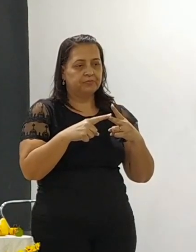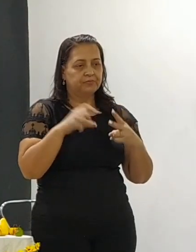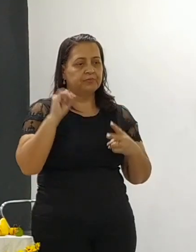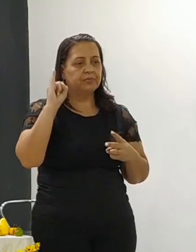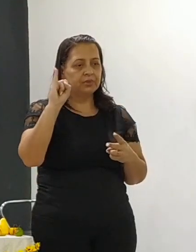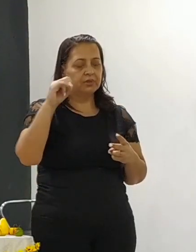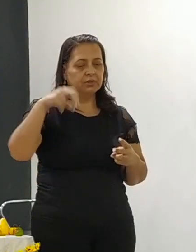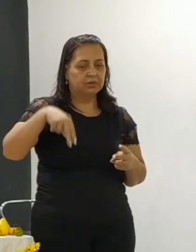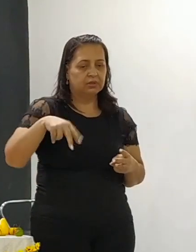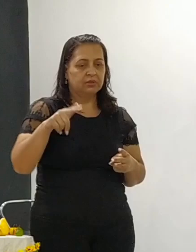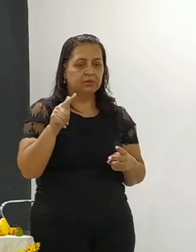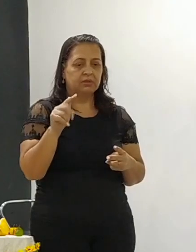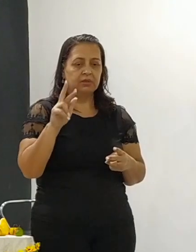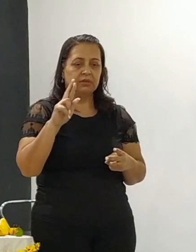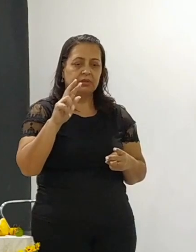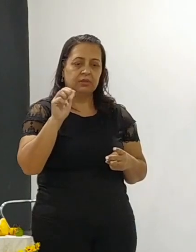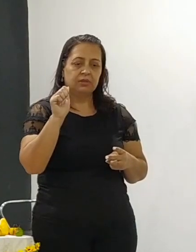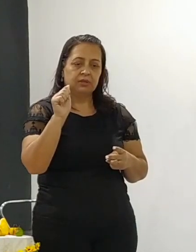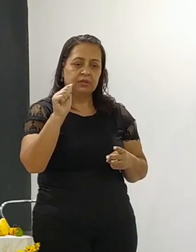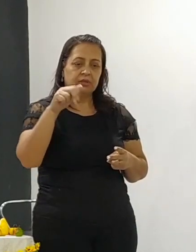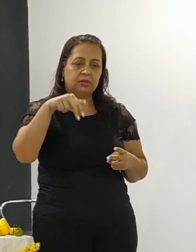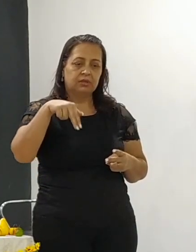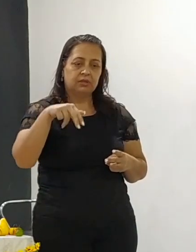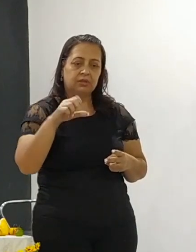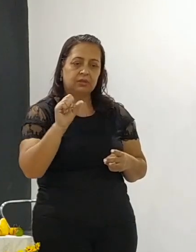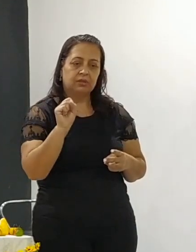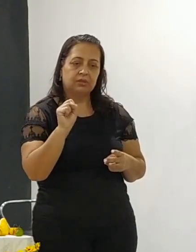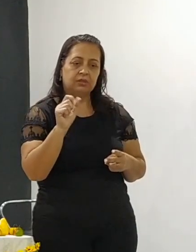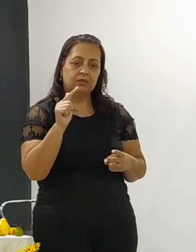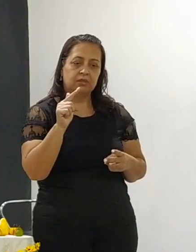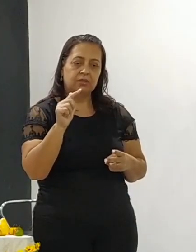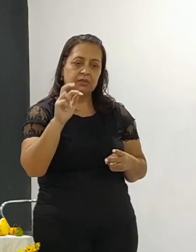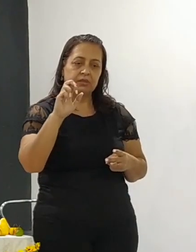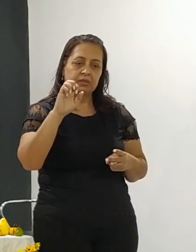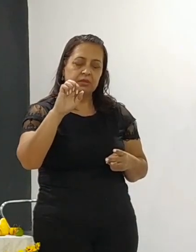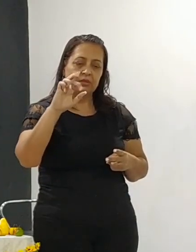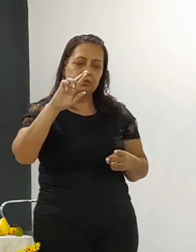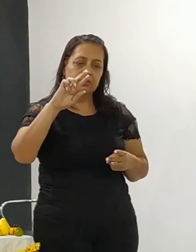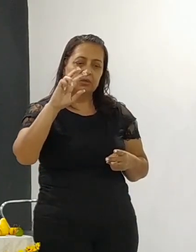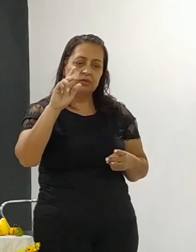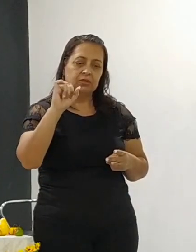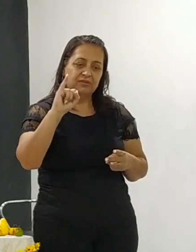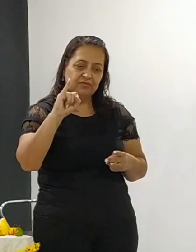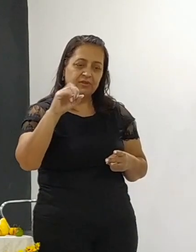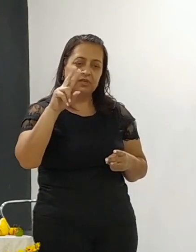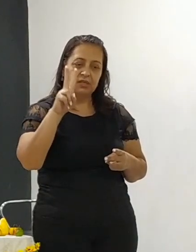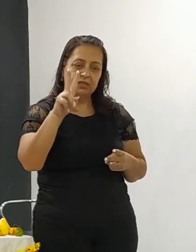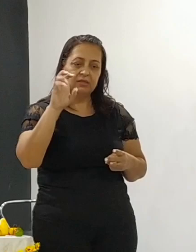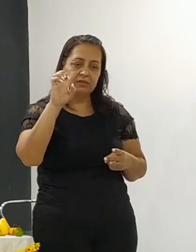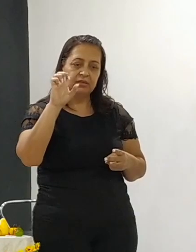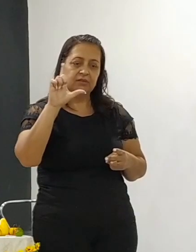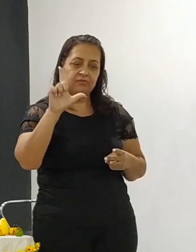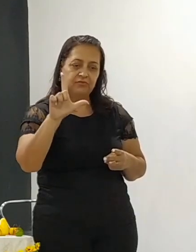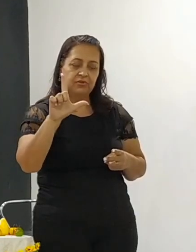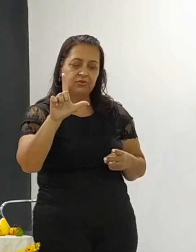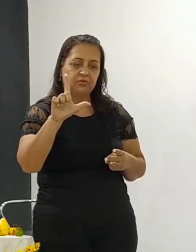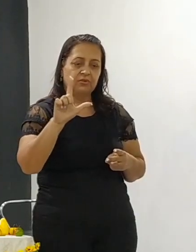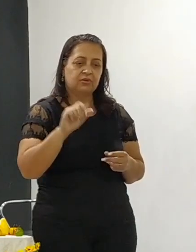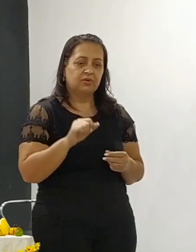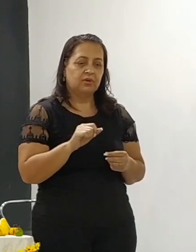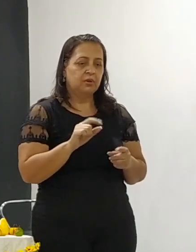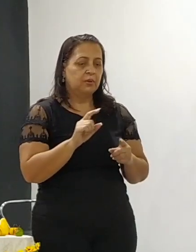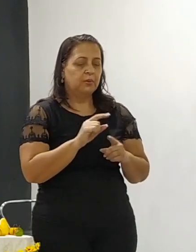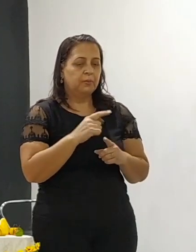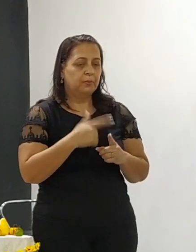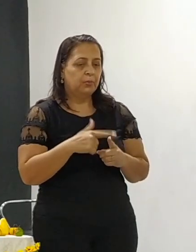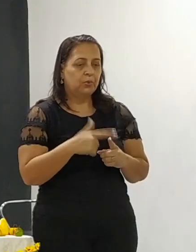intransferível. Por que intransferível? Porque nenhuma outra instituição foi chamada